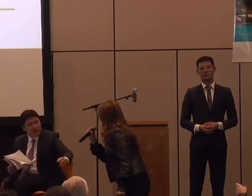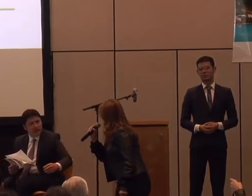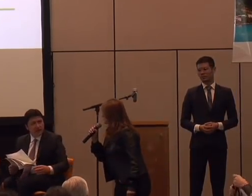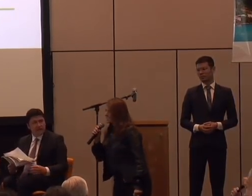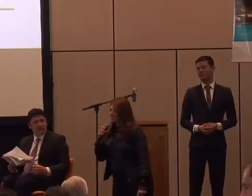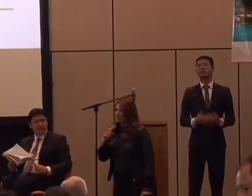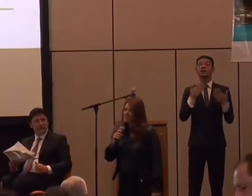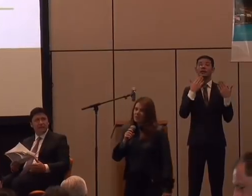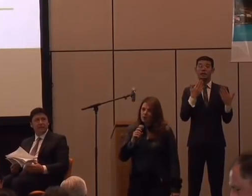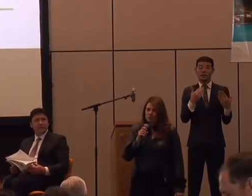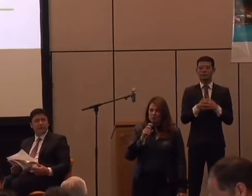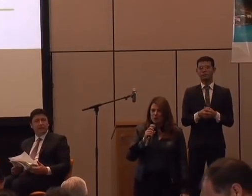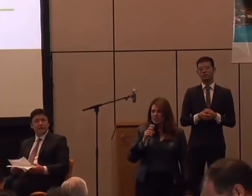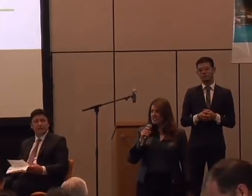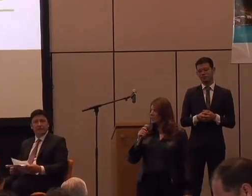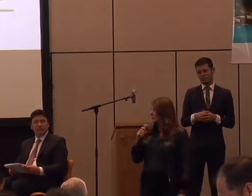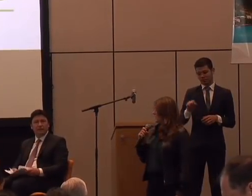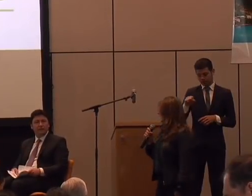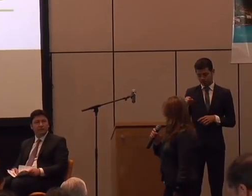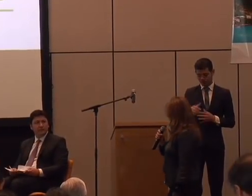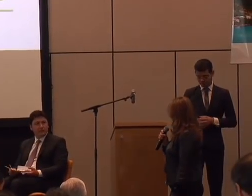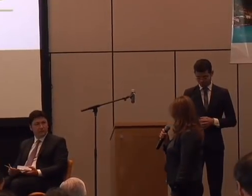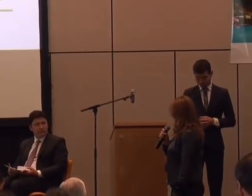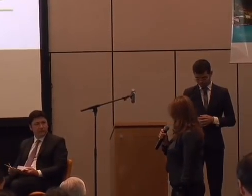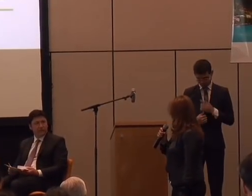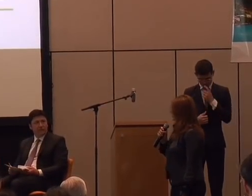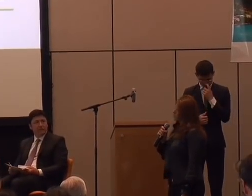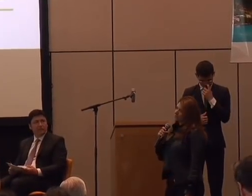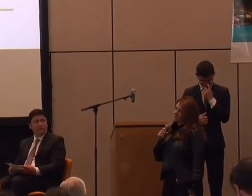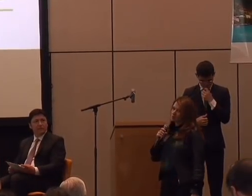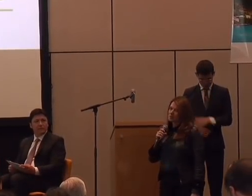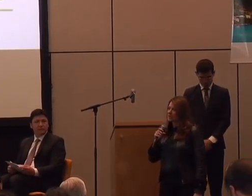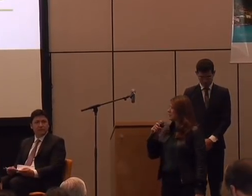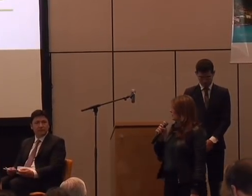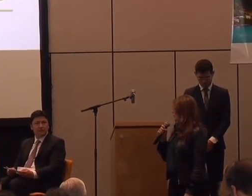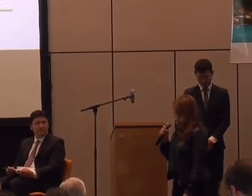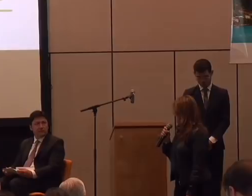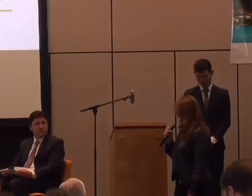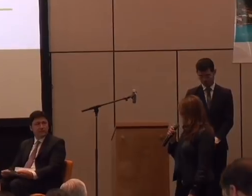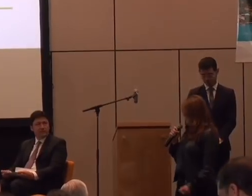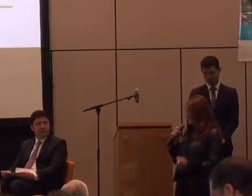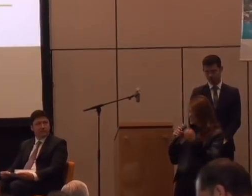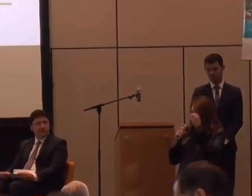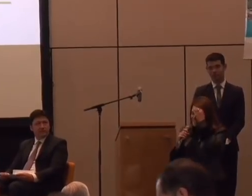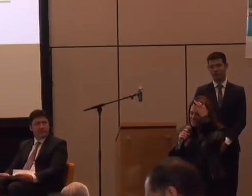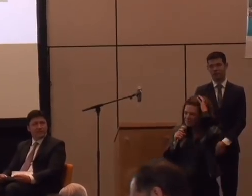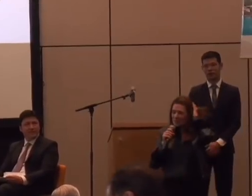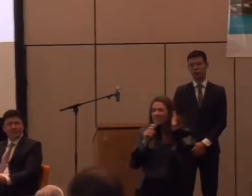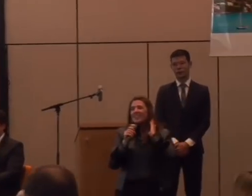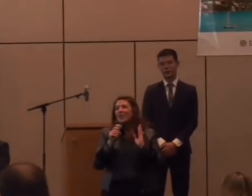muchas gracias ministra hoy fiducóldex cumple 25 años de servicio nosotros nacimos y también lo voy a explicar en español